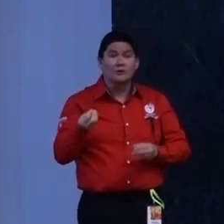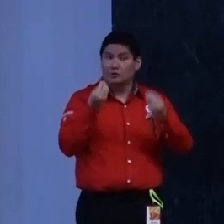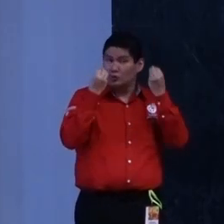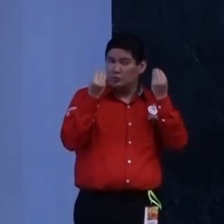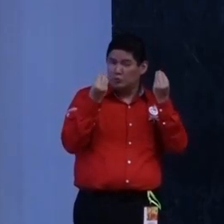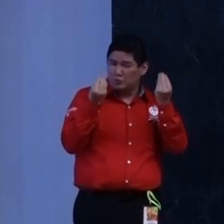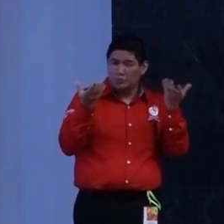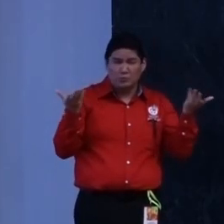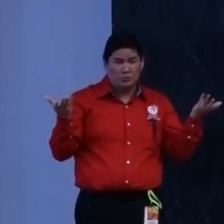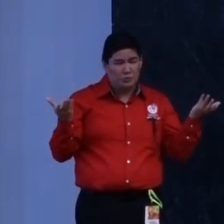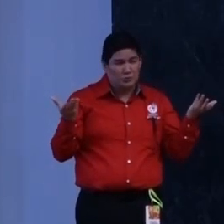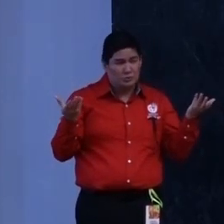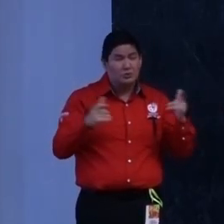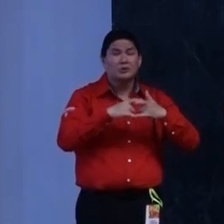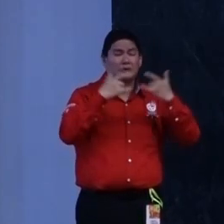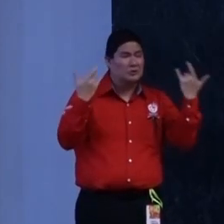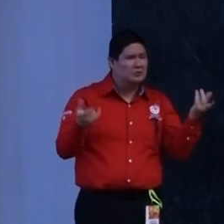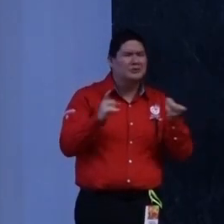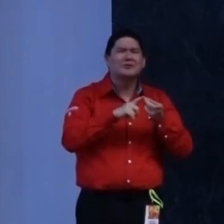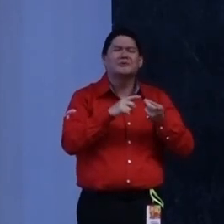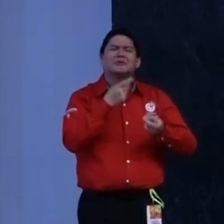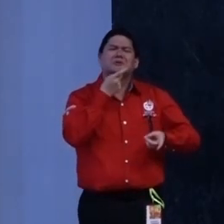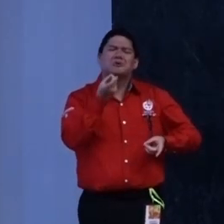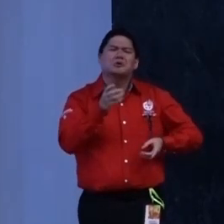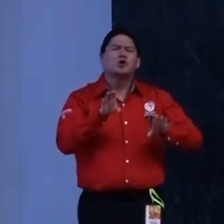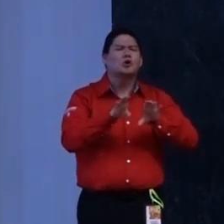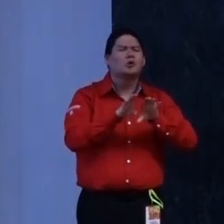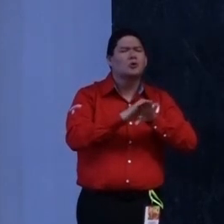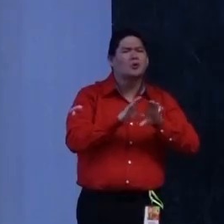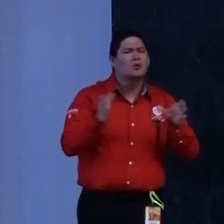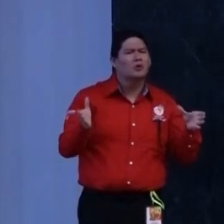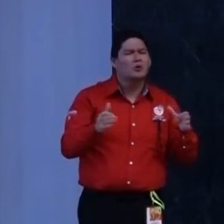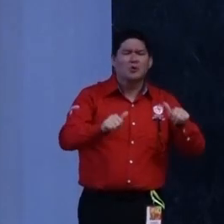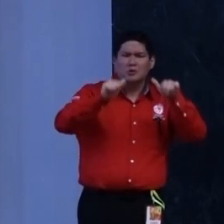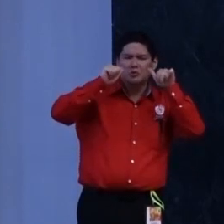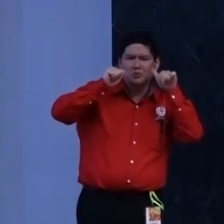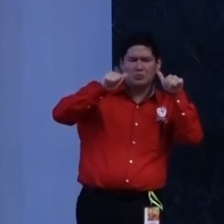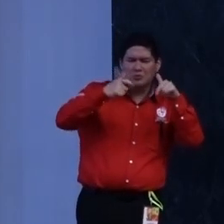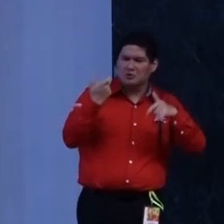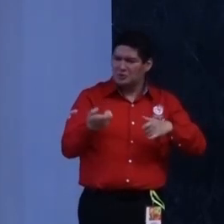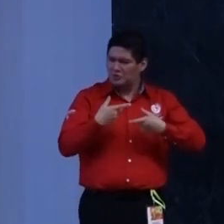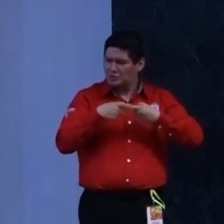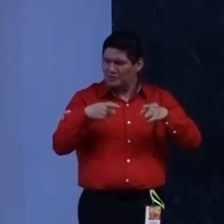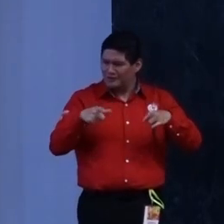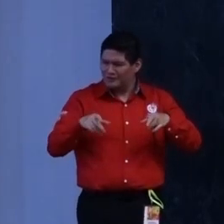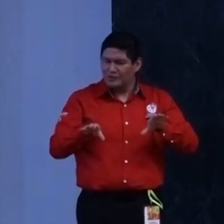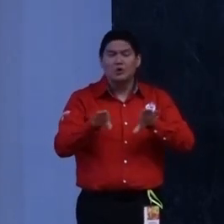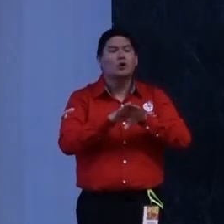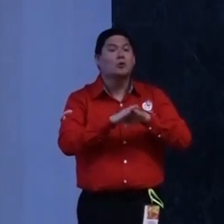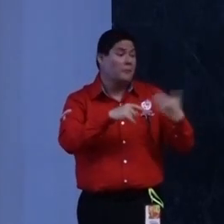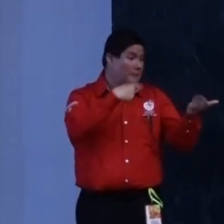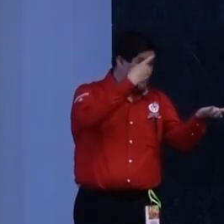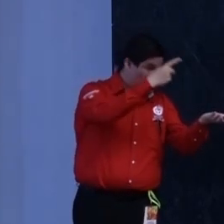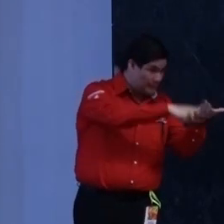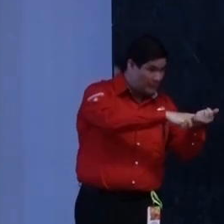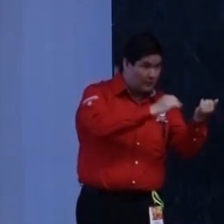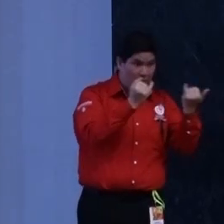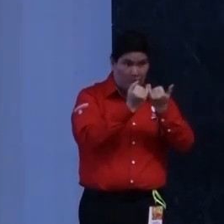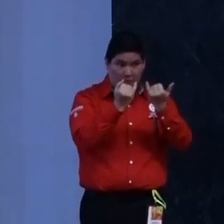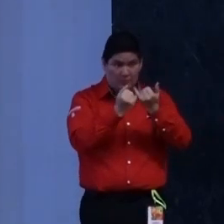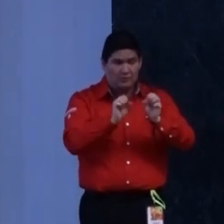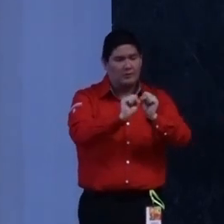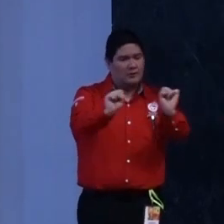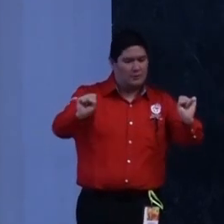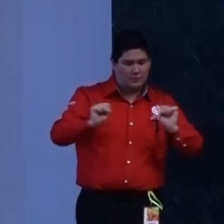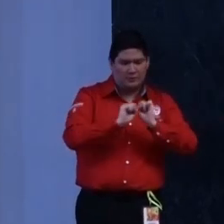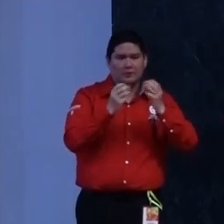muchos casos en donde digas, bueno, ¿cómo atiendo estas diferencias y cómo las incluyo también en mi